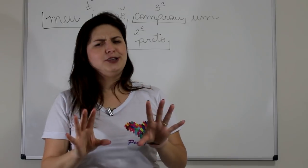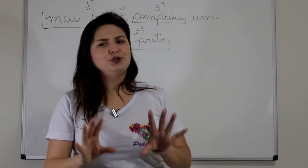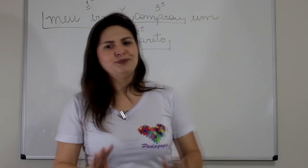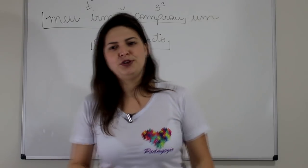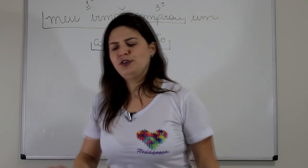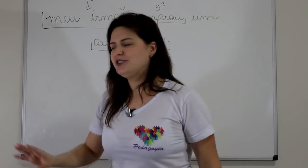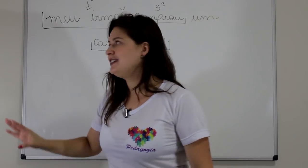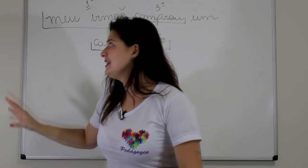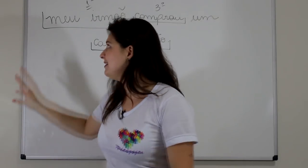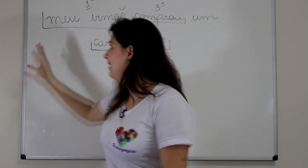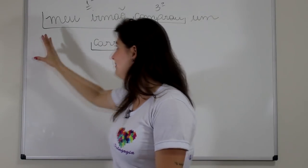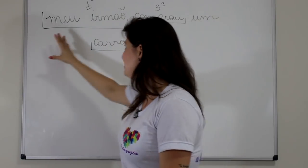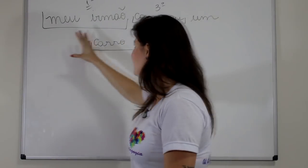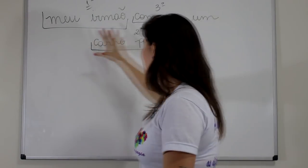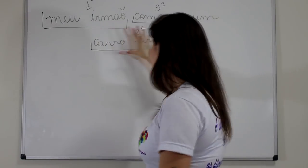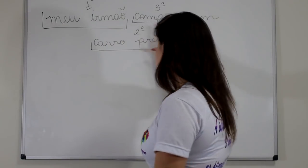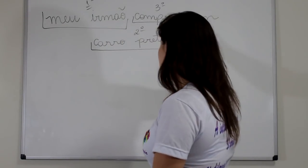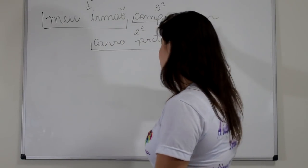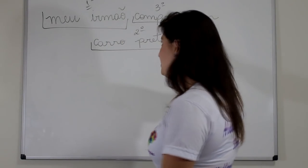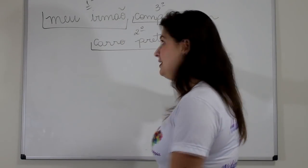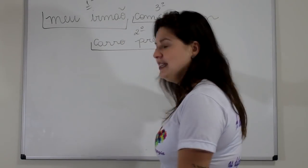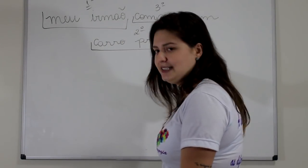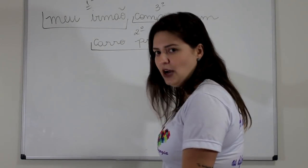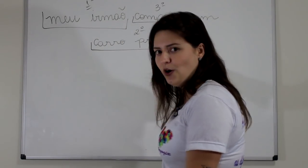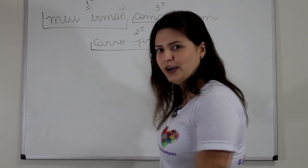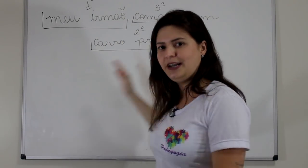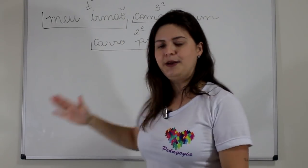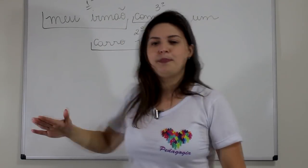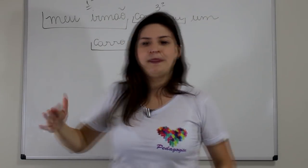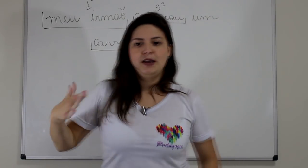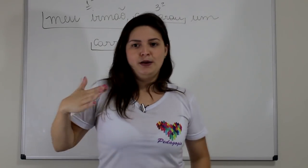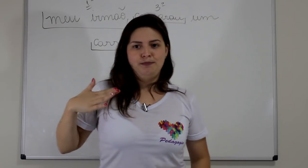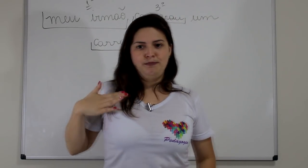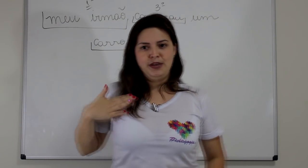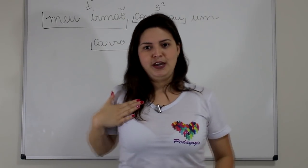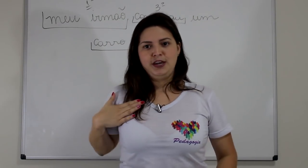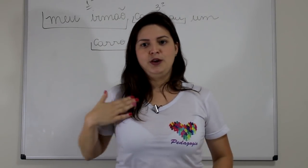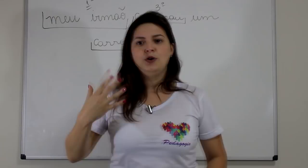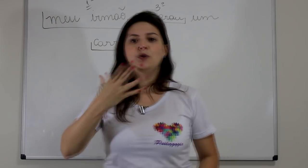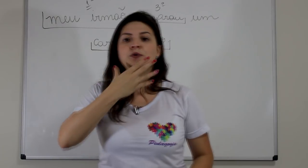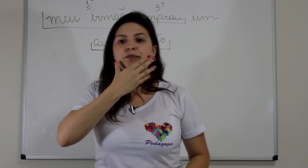complexo se eu fosse fazer cada sinalzinho aqui nessa ordem. Meu